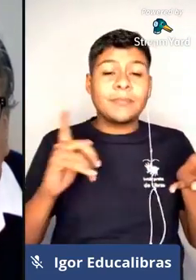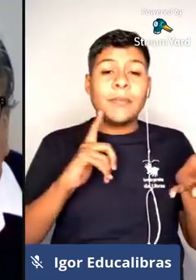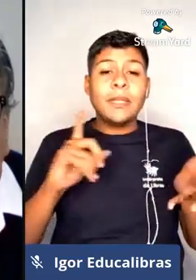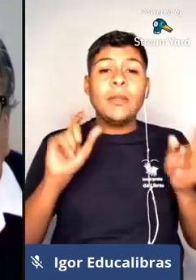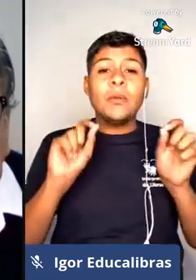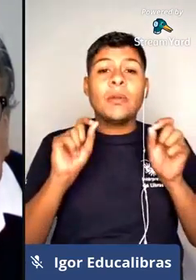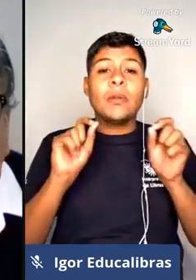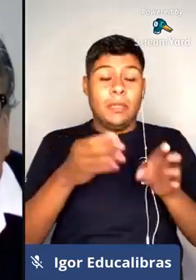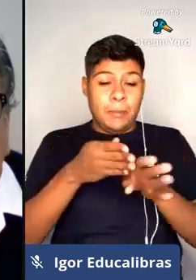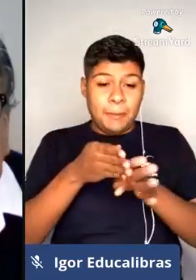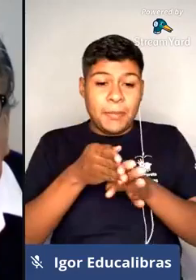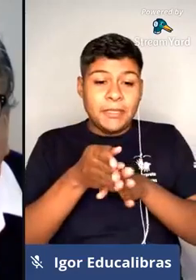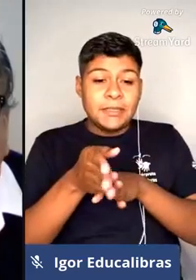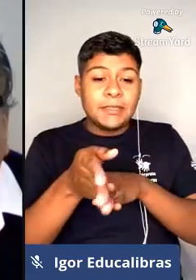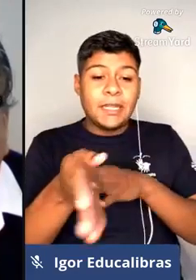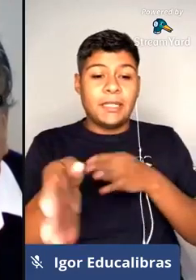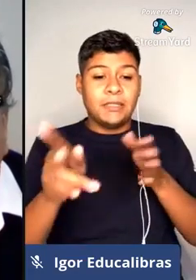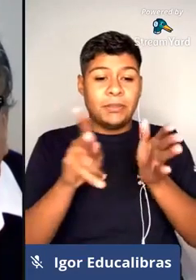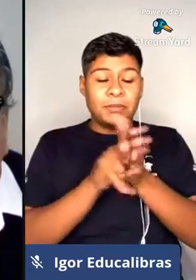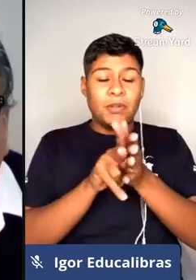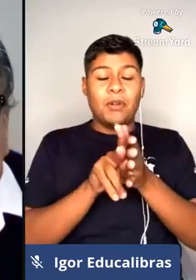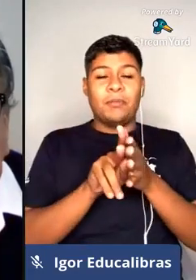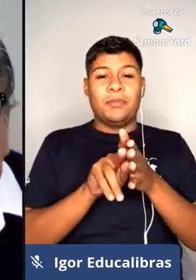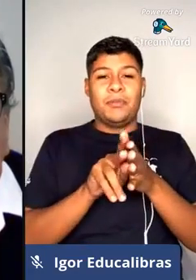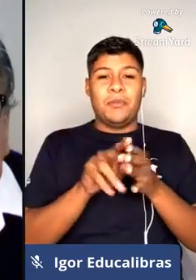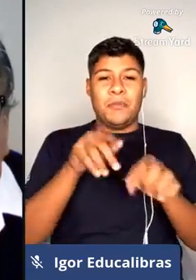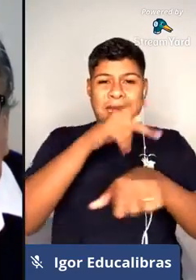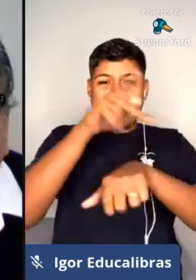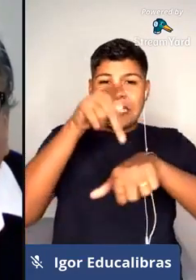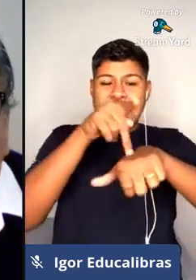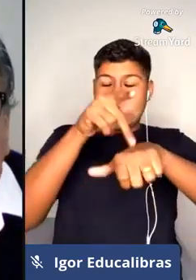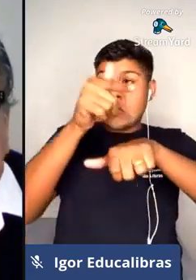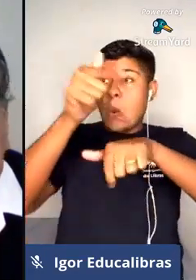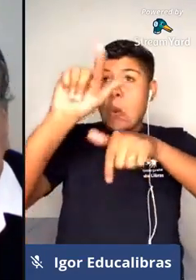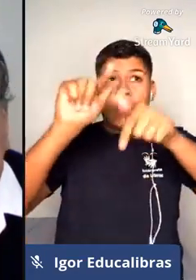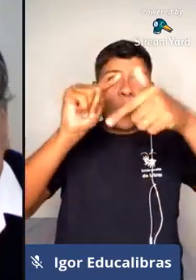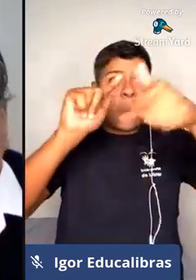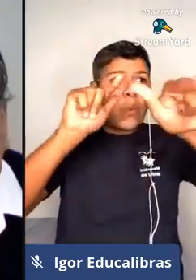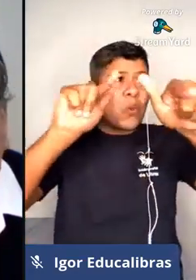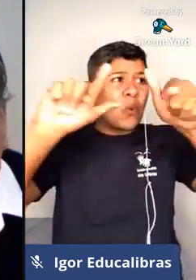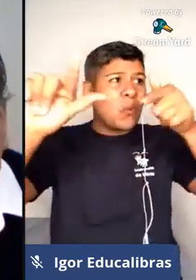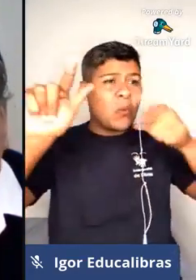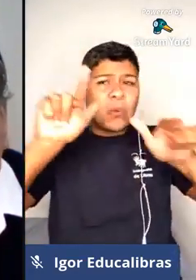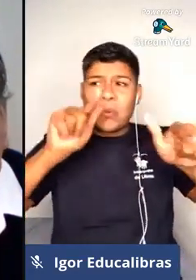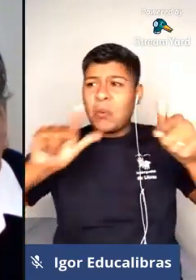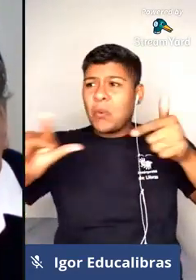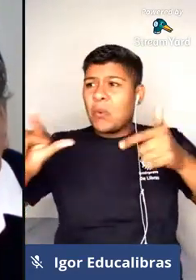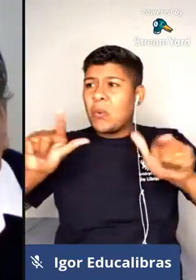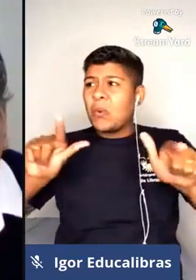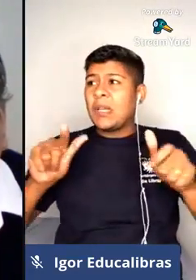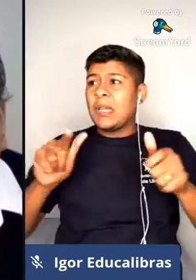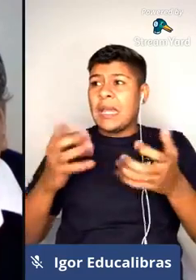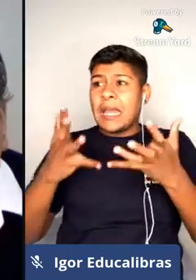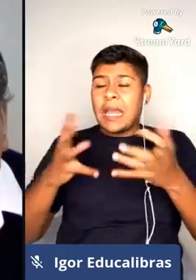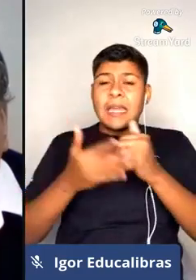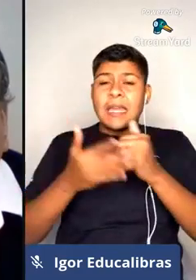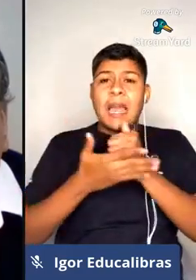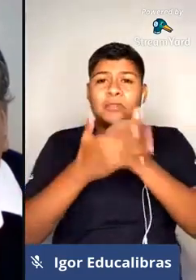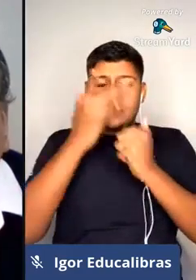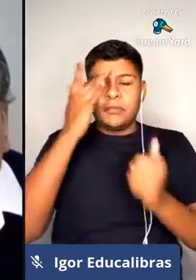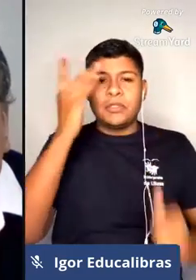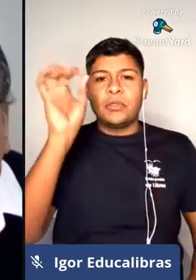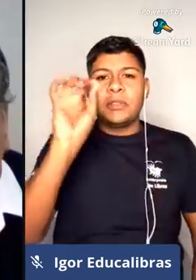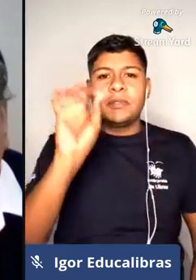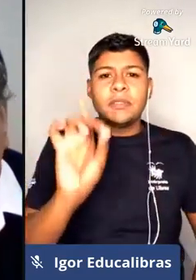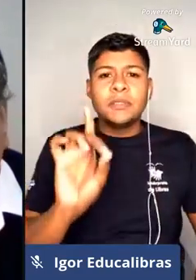algumas mensagens, né, lá da Suécia, mensagens da Austrália, mensagens da Europa, dos Estados Unidos a favor de pessoas com deficiência, que